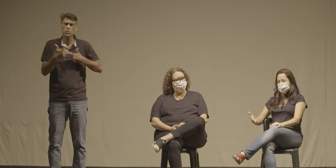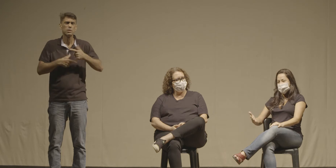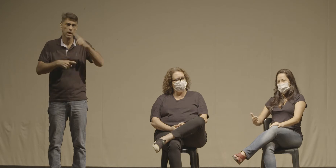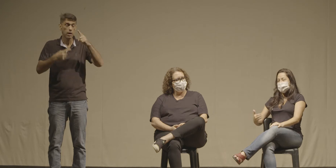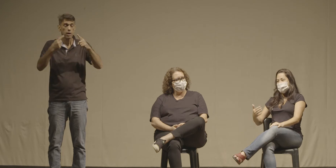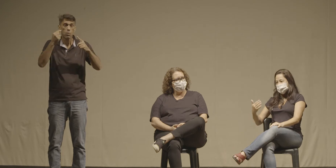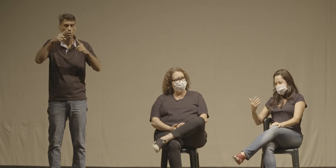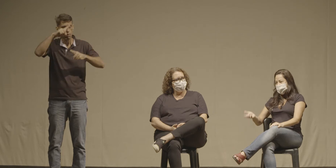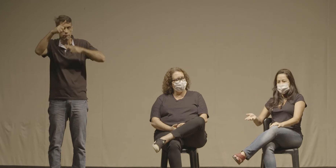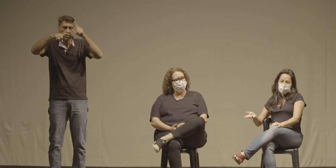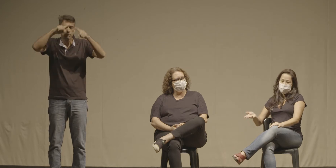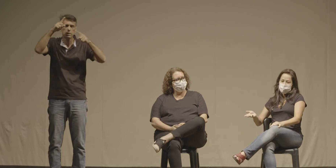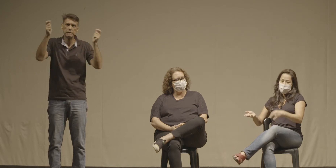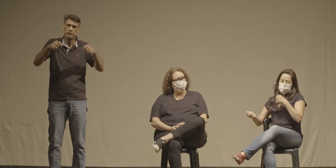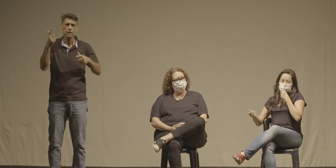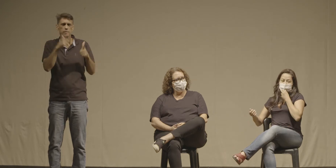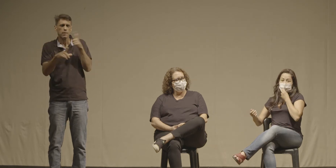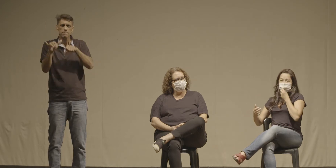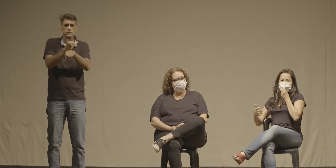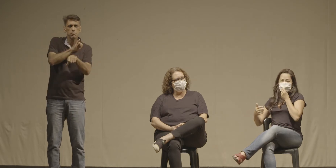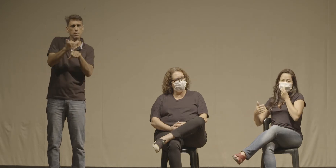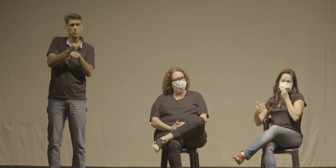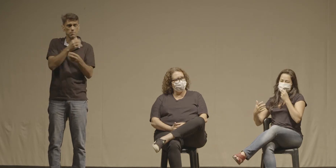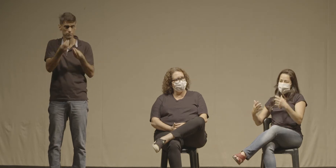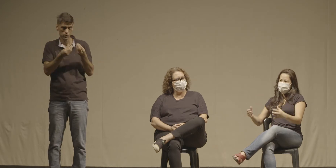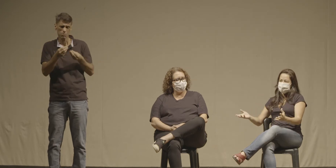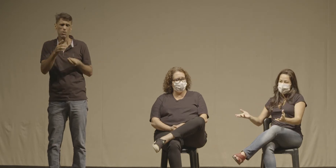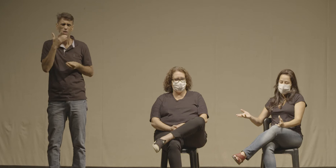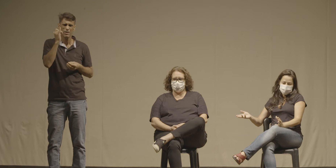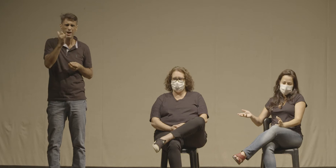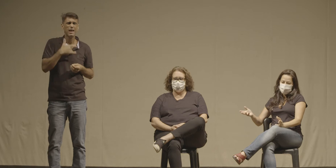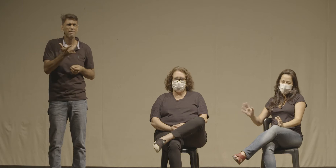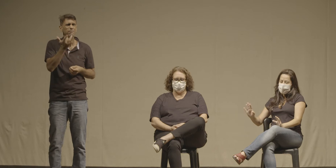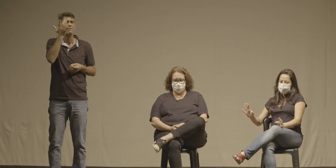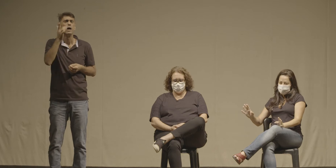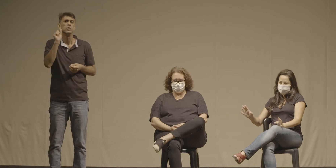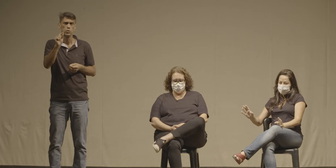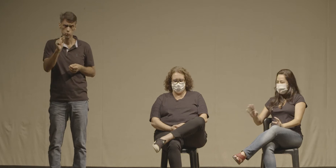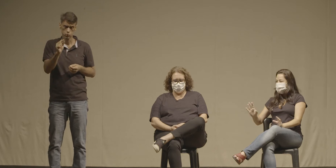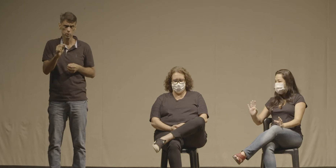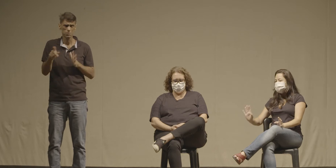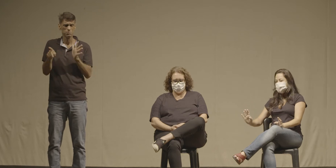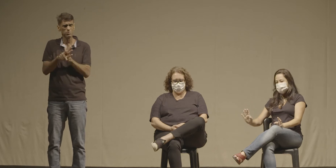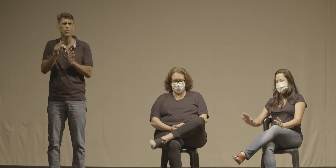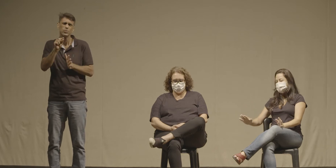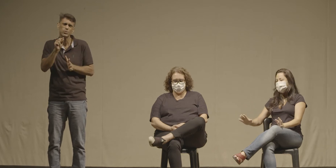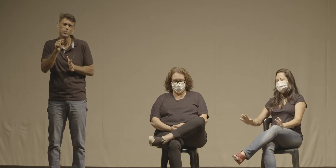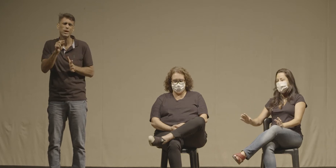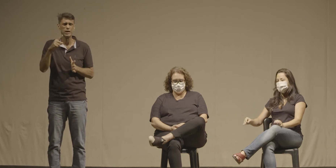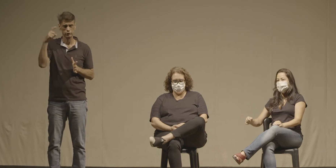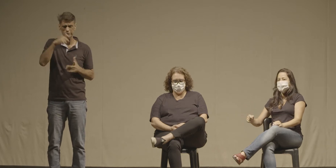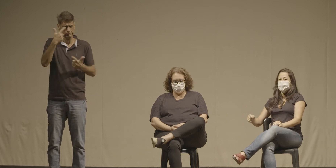criativa para conseguir realizar. Eu não vou dizer que é fácil você realizar com um camarim. É sempre difícil, é